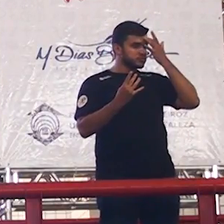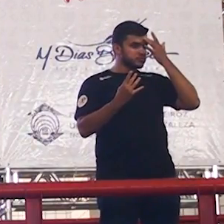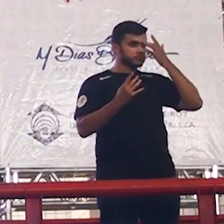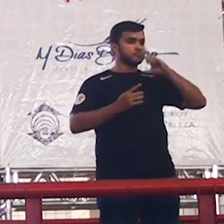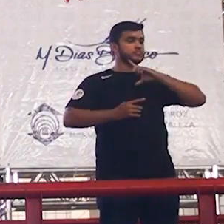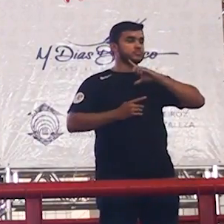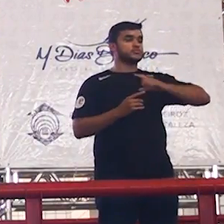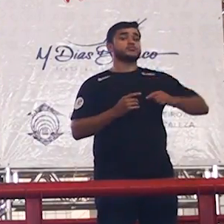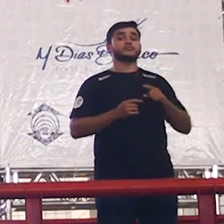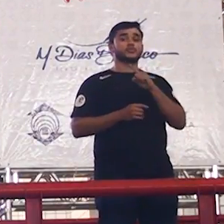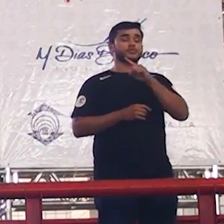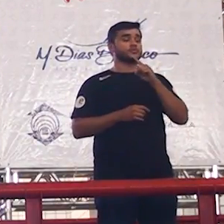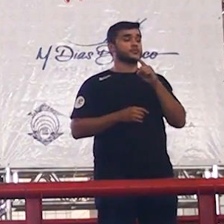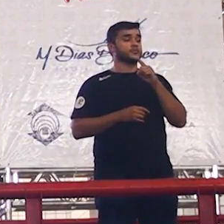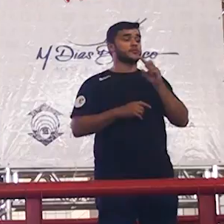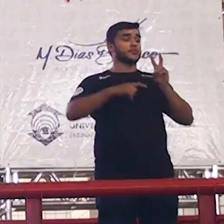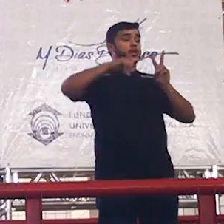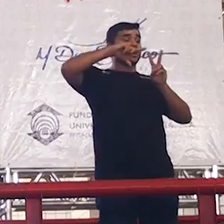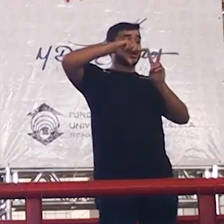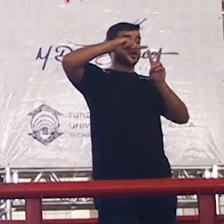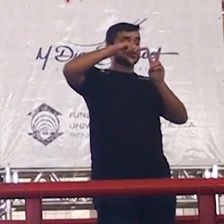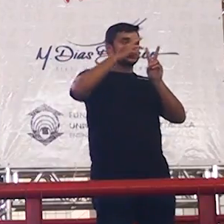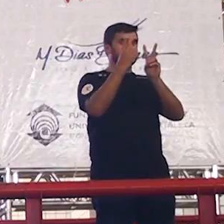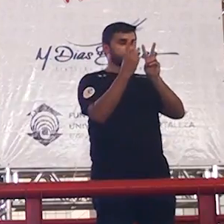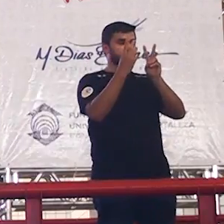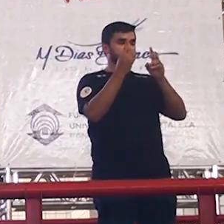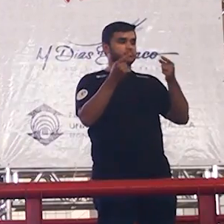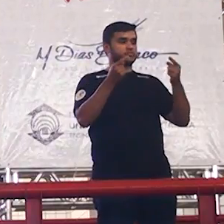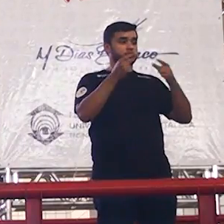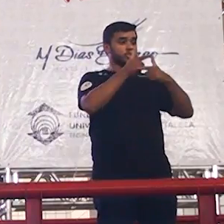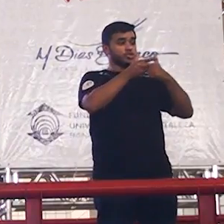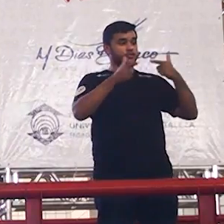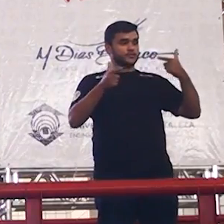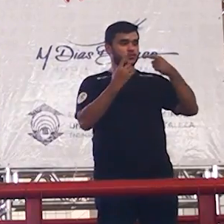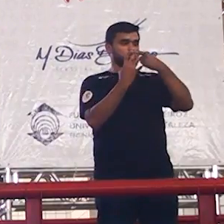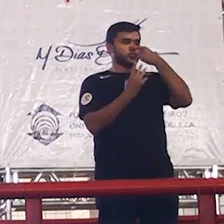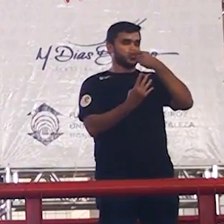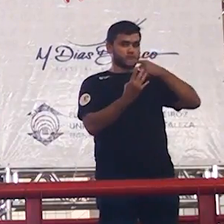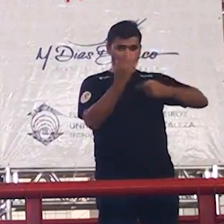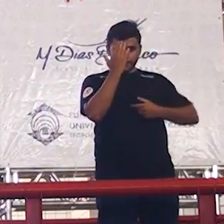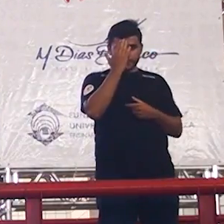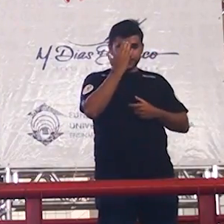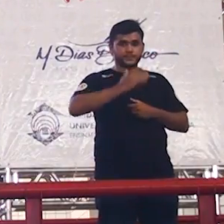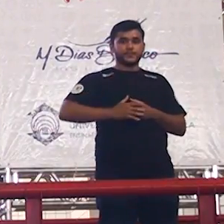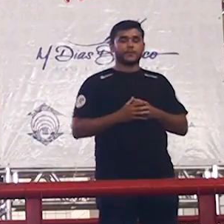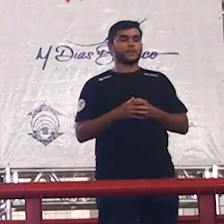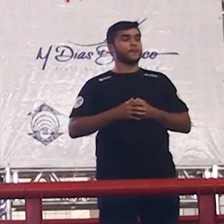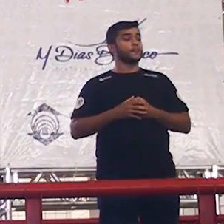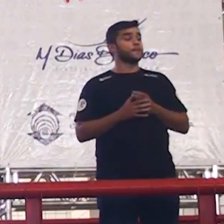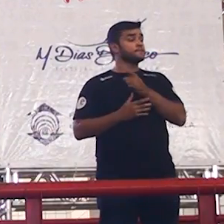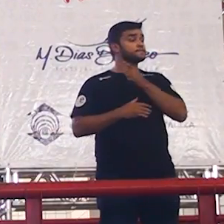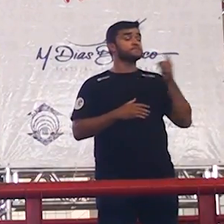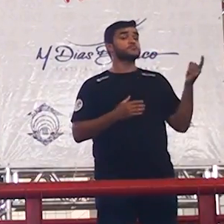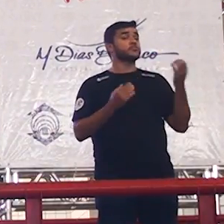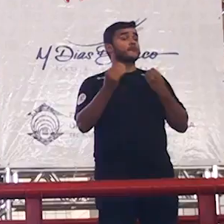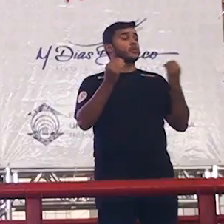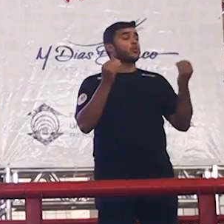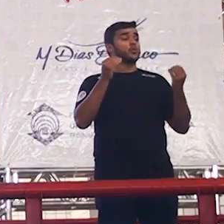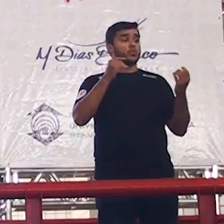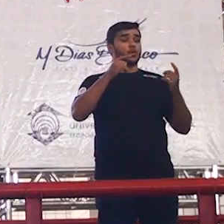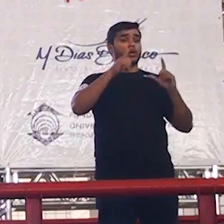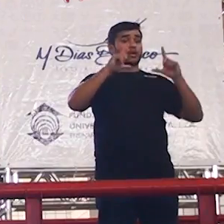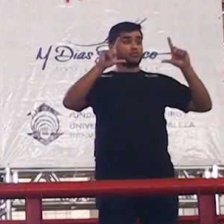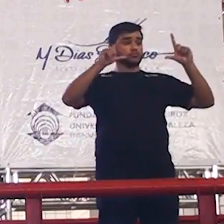quadrado, raiz de 3 dividido por 4. Mas, além disso, no triângulo